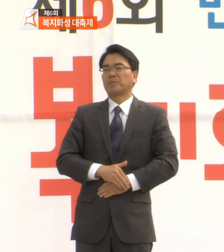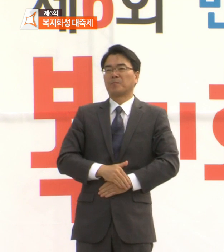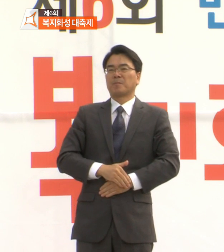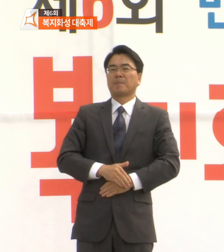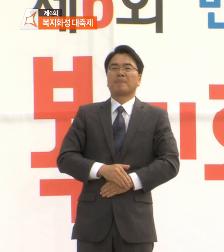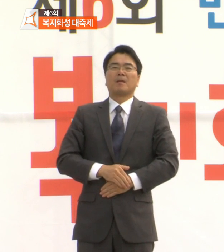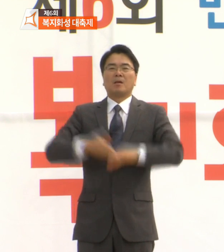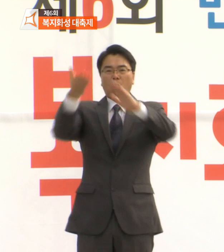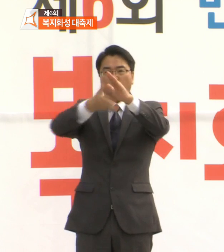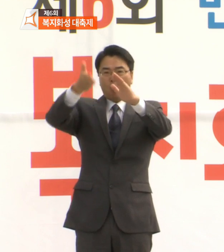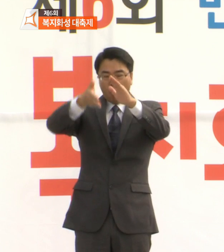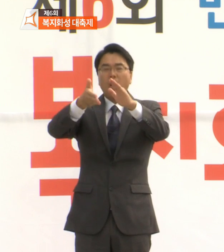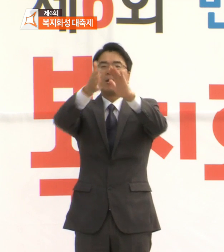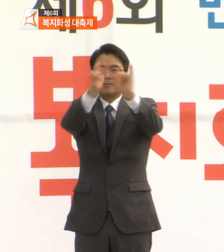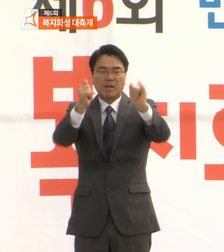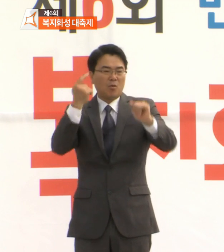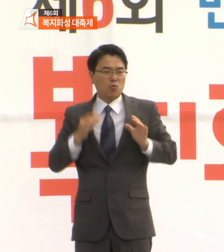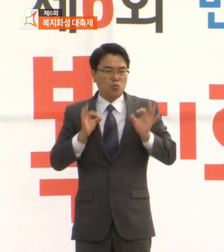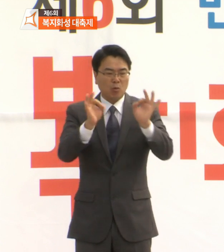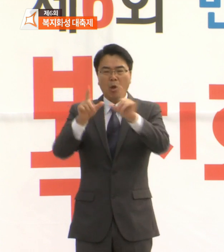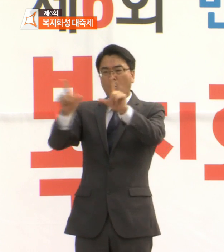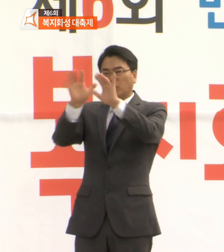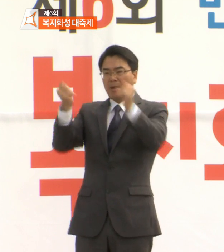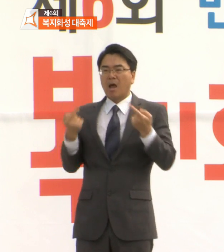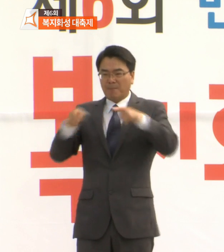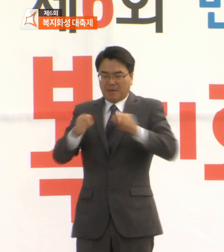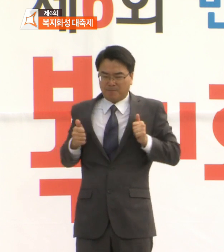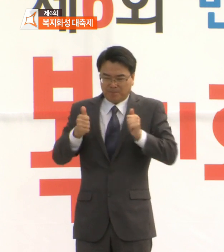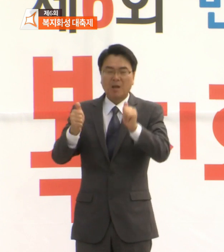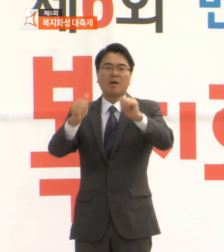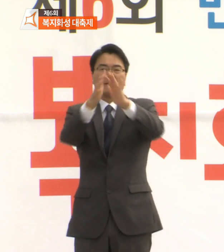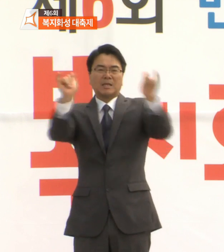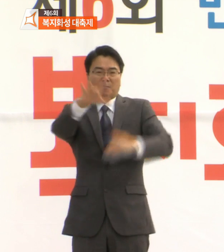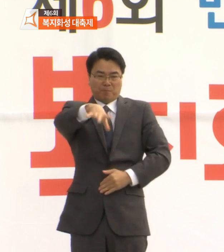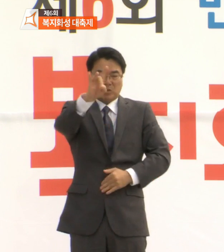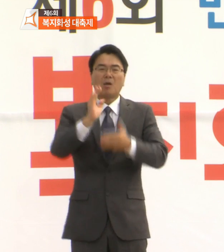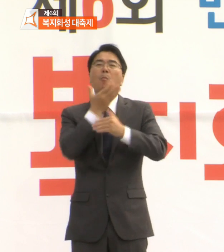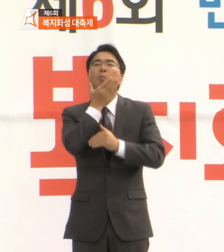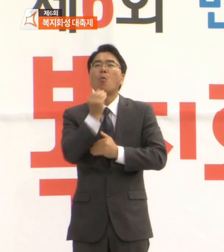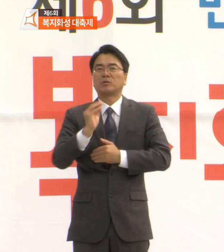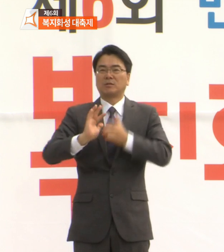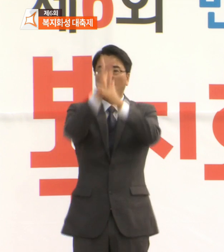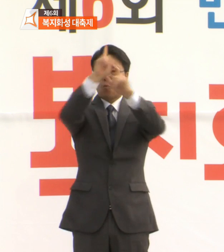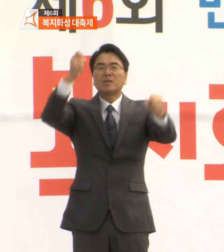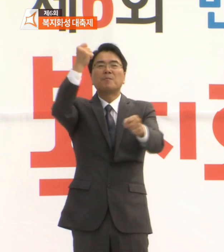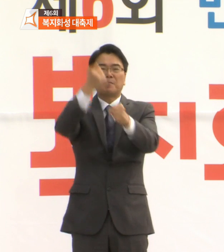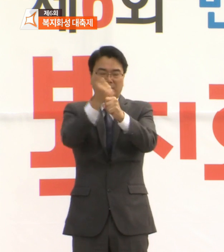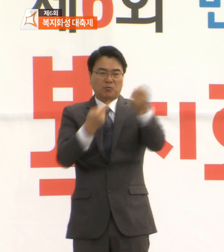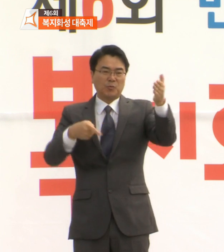더불어 민이 함께하고 소통하여 사람이 먼저인 복지 화성을 만들기